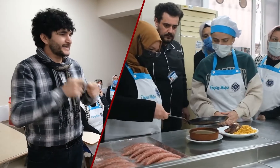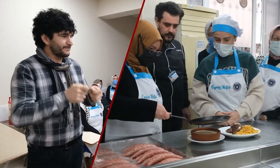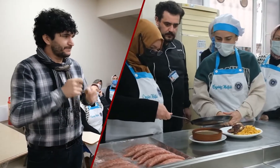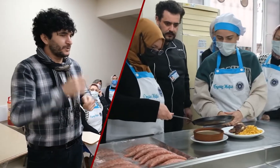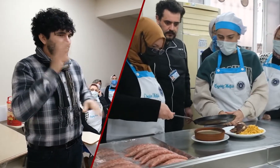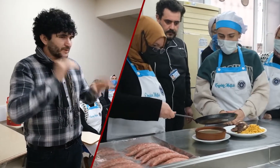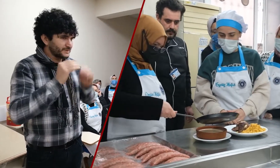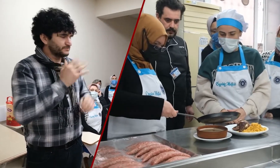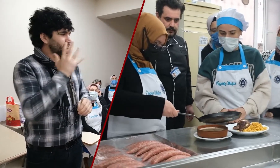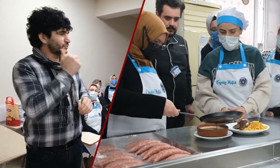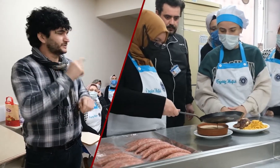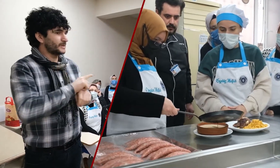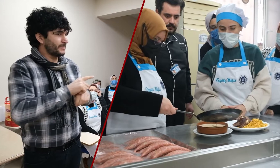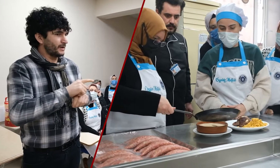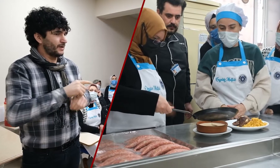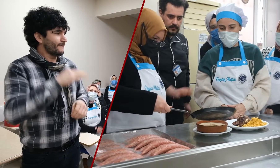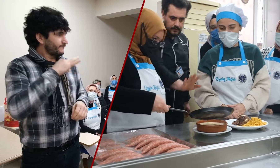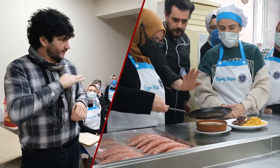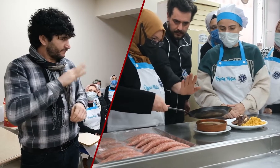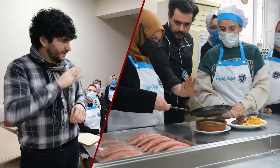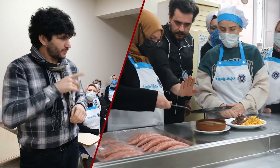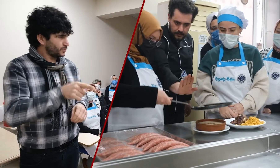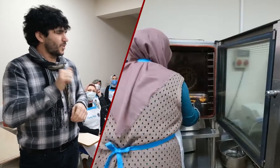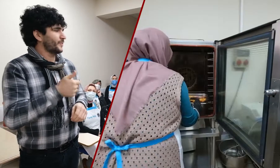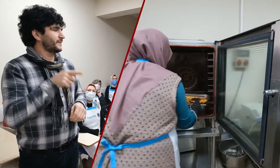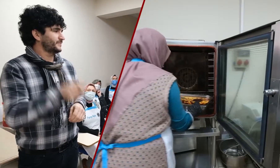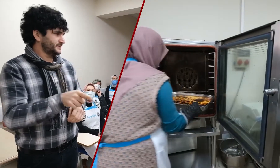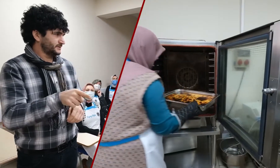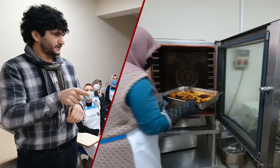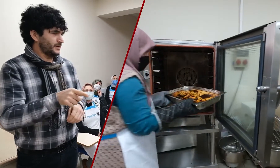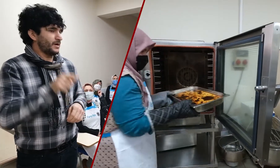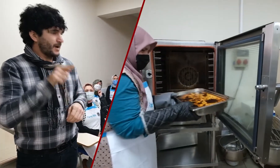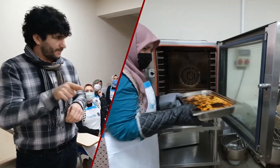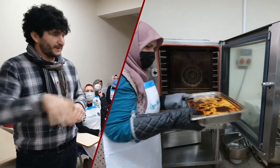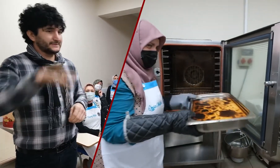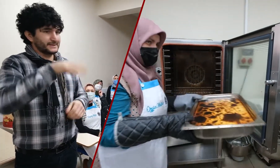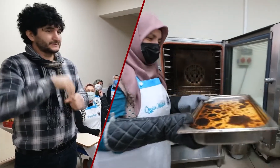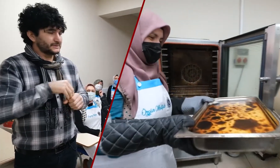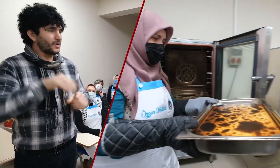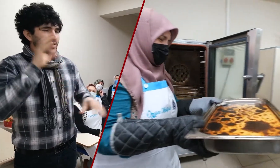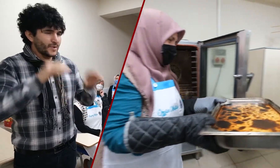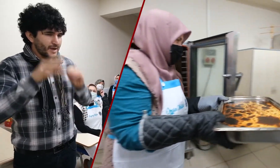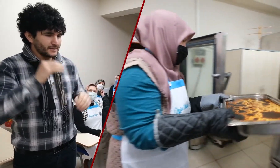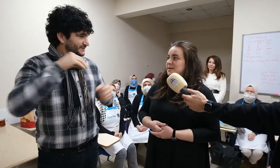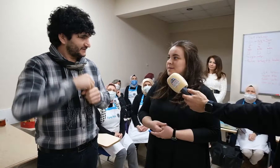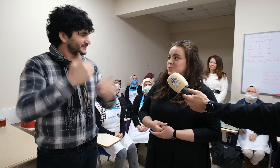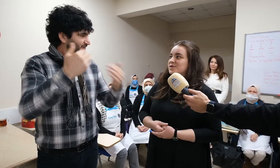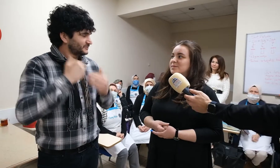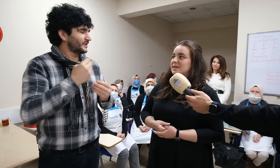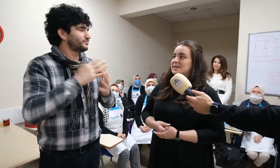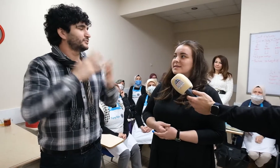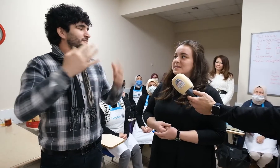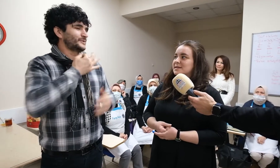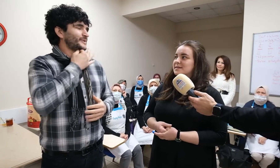içinde. 5 günlük bir eğitim aldılar. Çok faydalandılar. Bu onlar için de çok önemliydi.